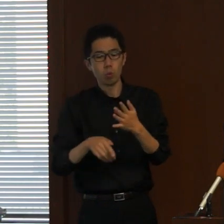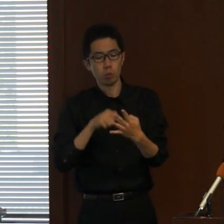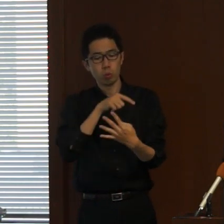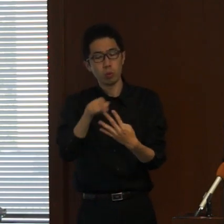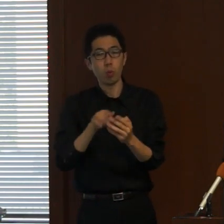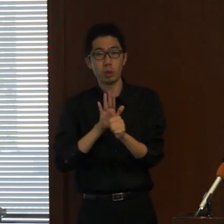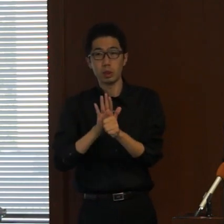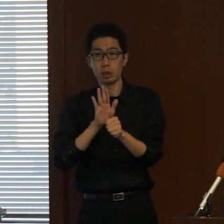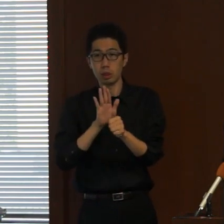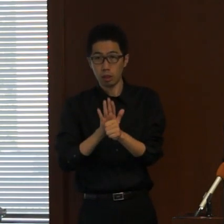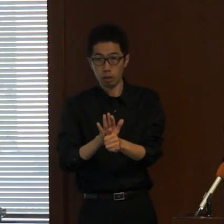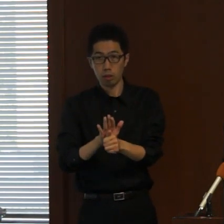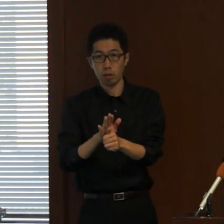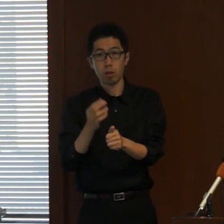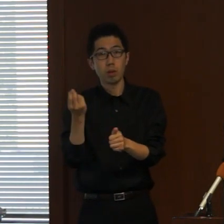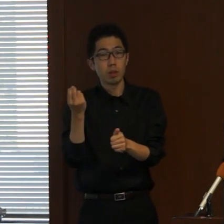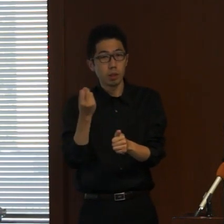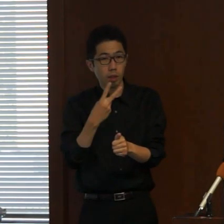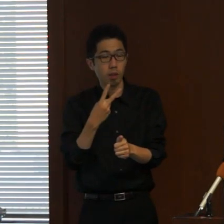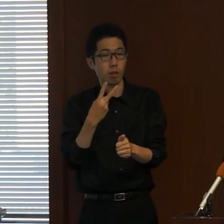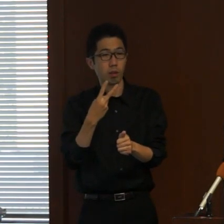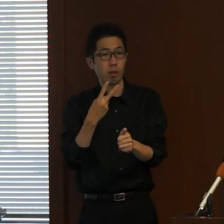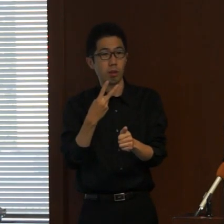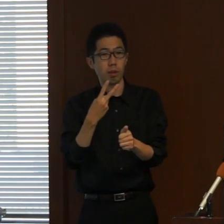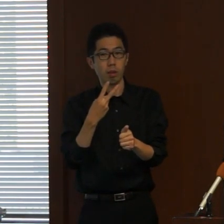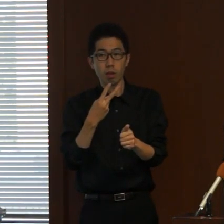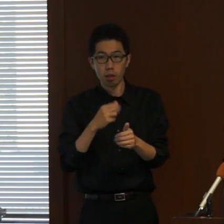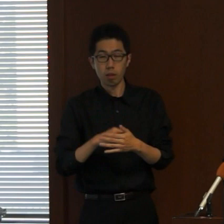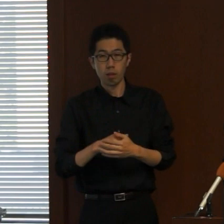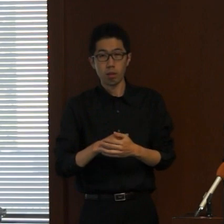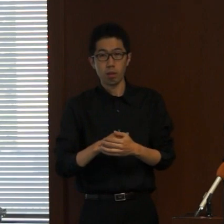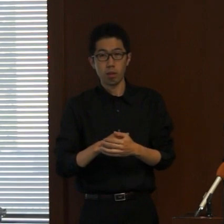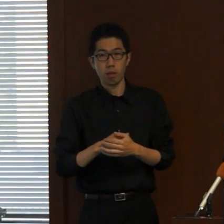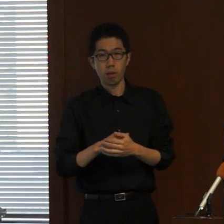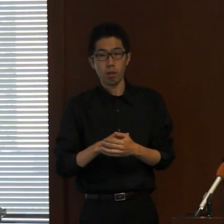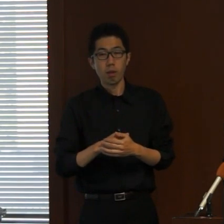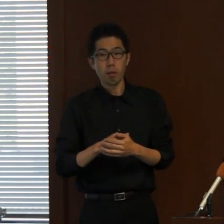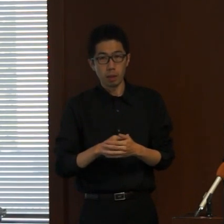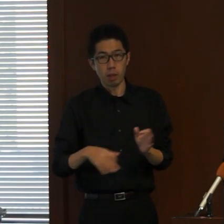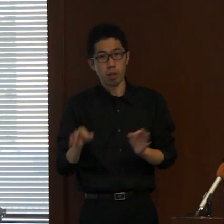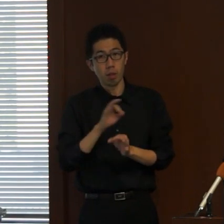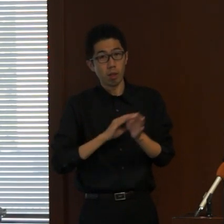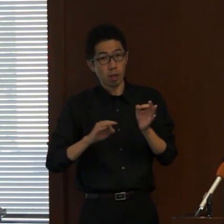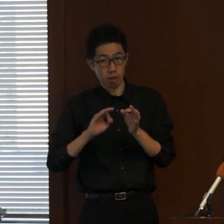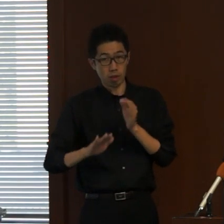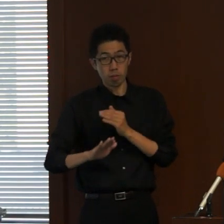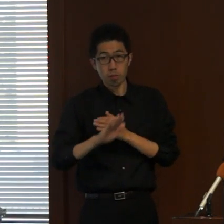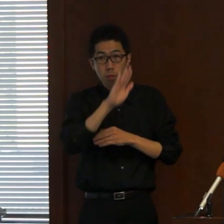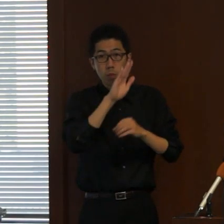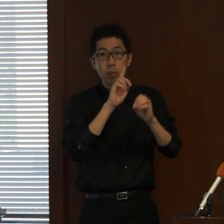か、それからこれから V 字回復をしていくために、